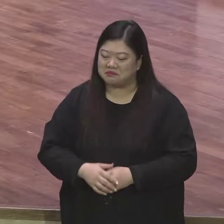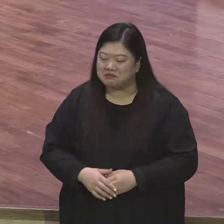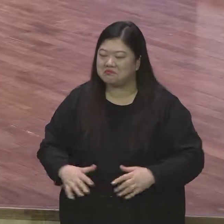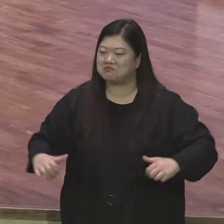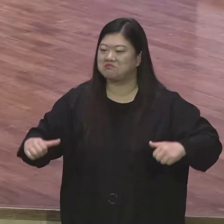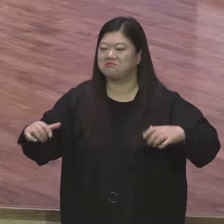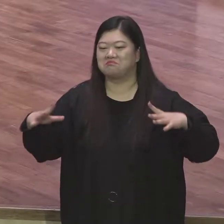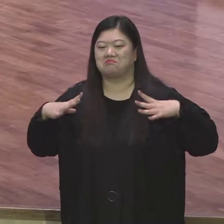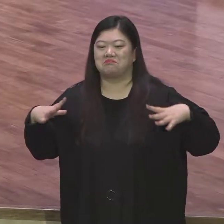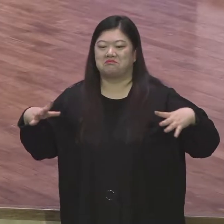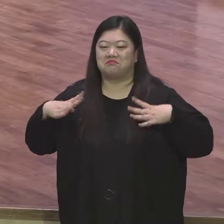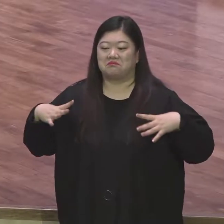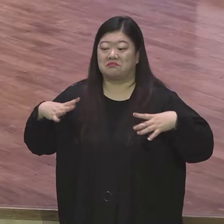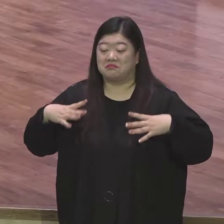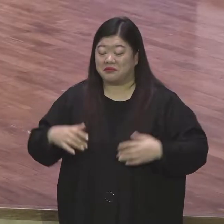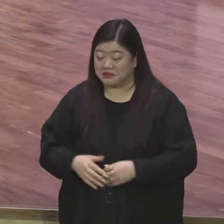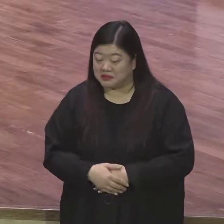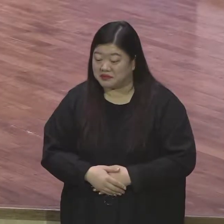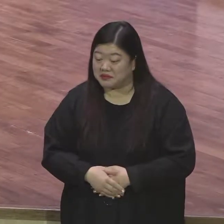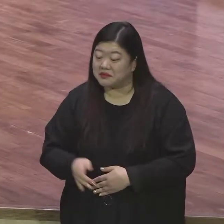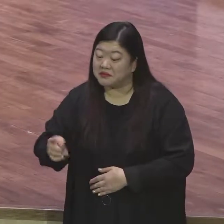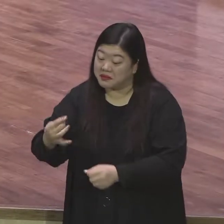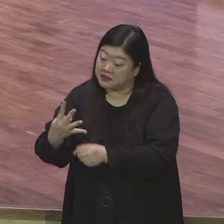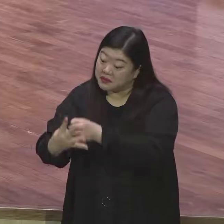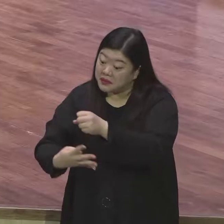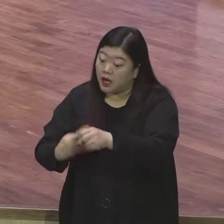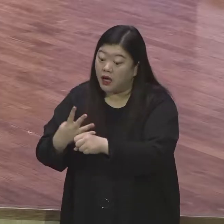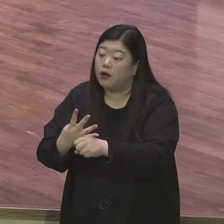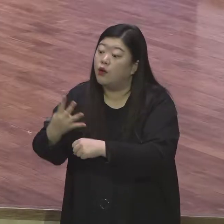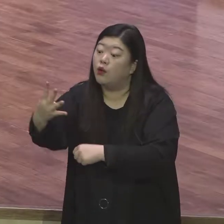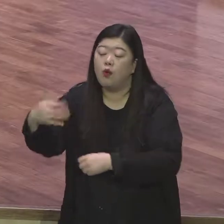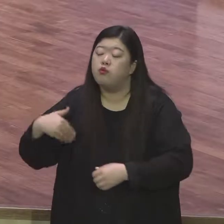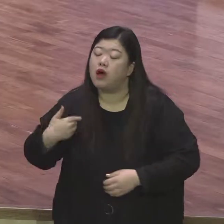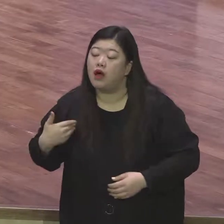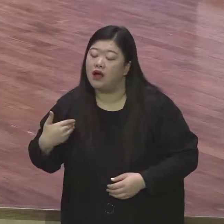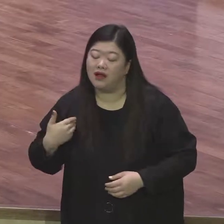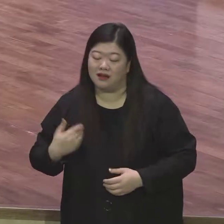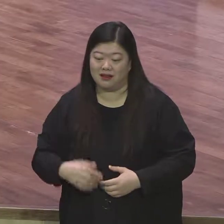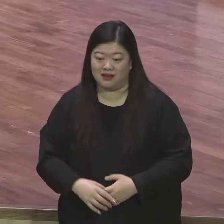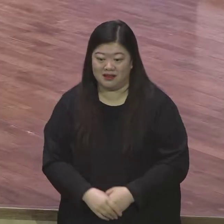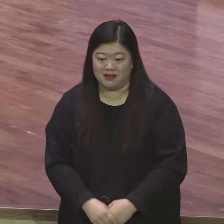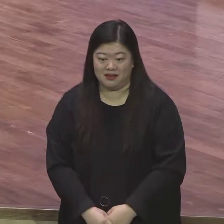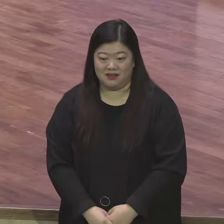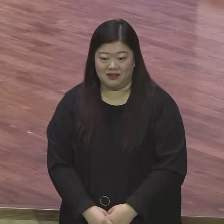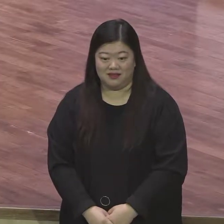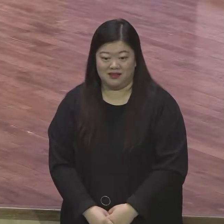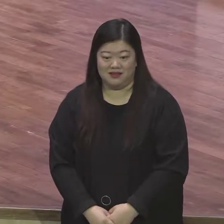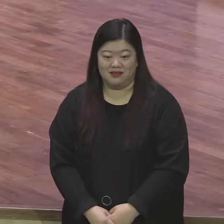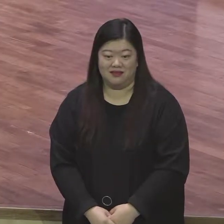엄청난 야망 가지고 사는데 해보세요. 그게 답이 있는가?